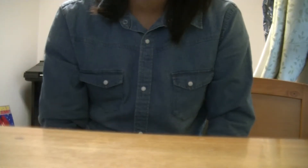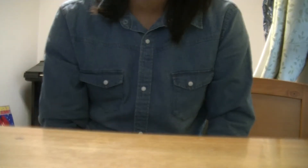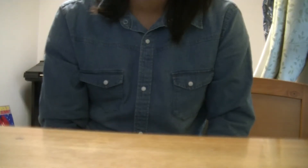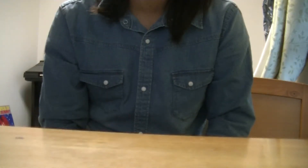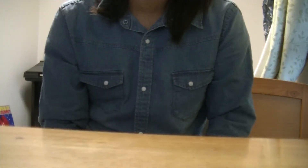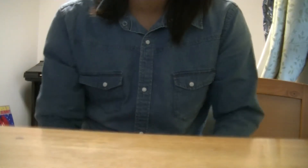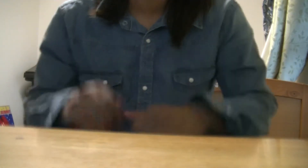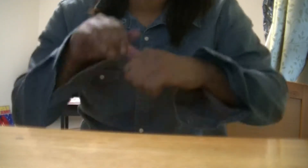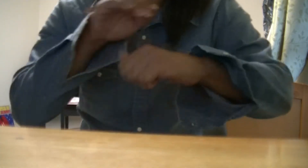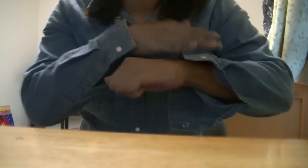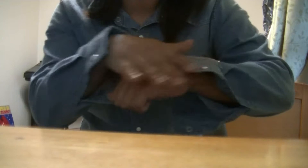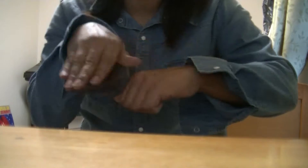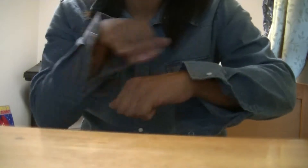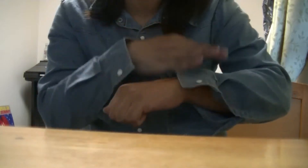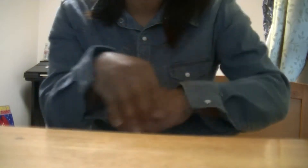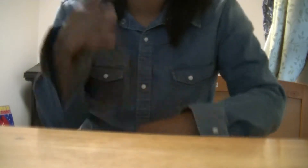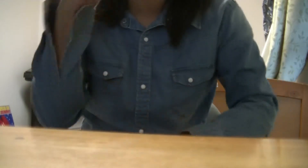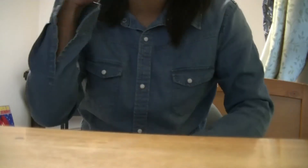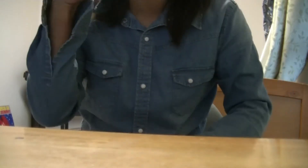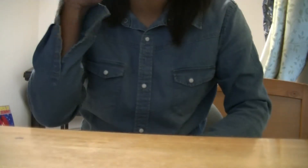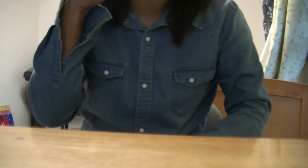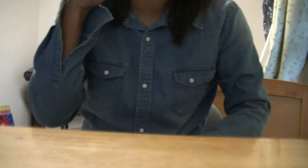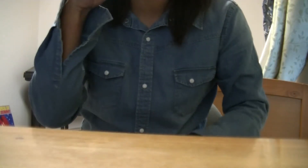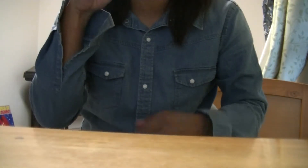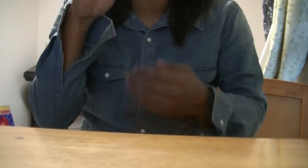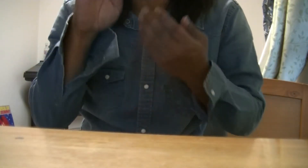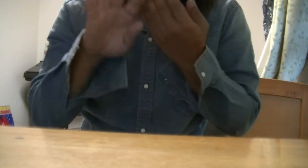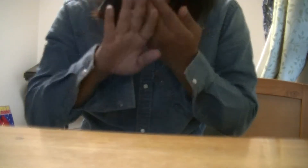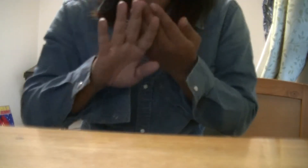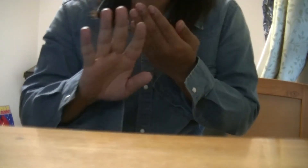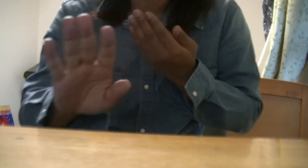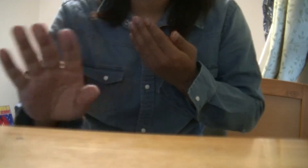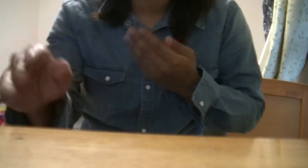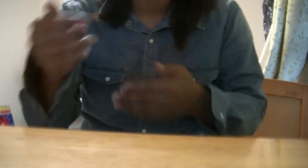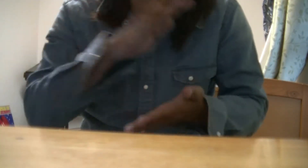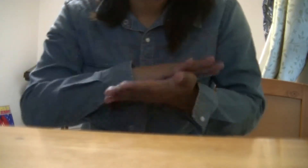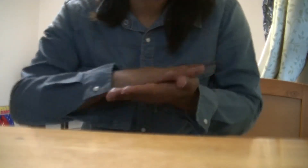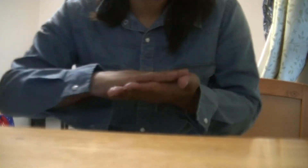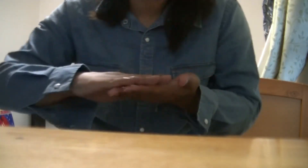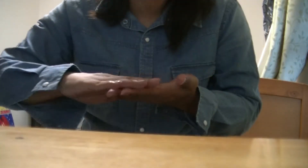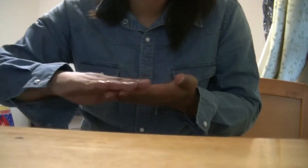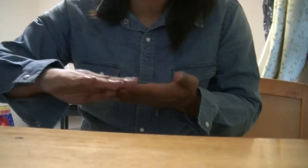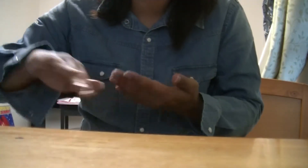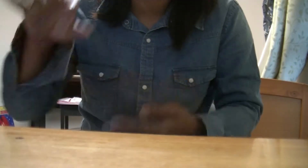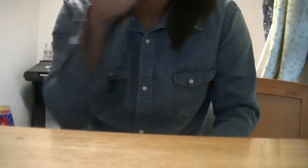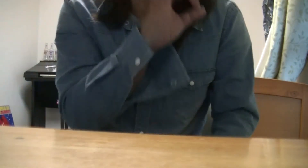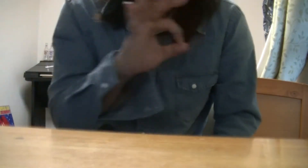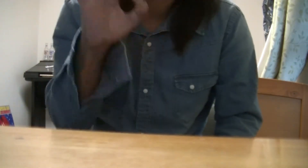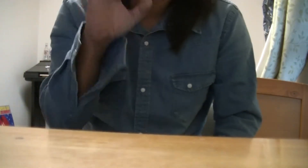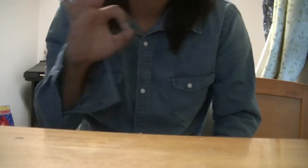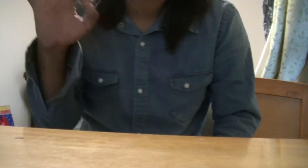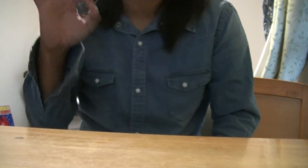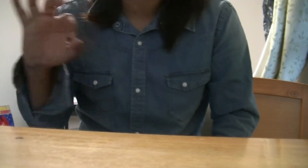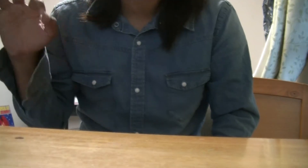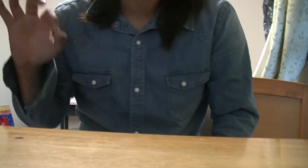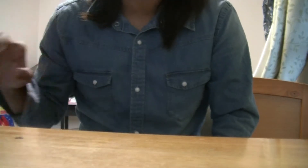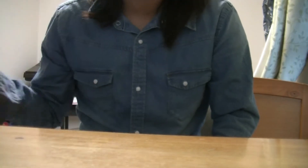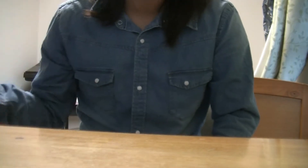愛らしい瞳であるためには他人の美点を探しなさい。そして最後です